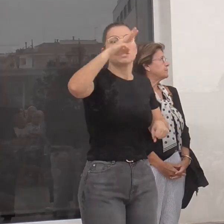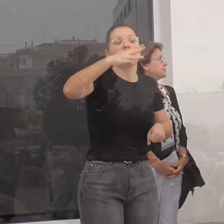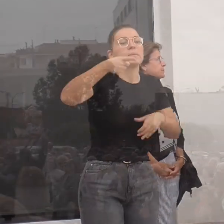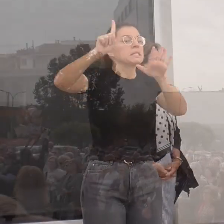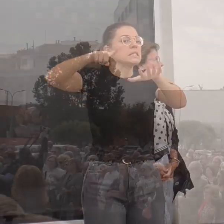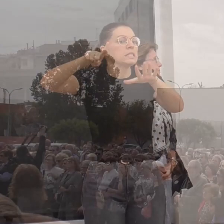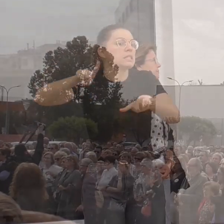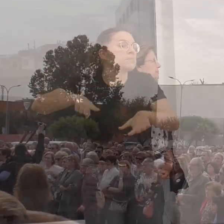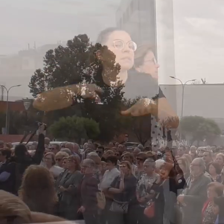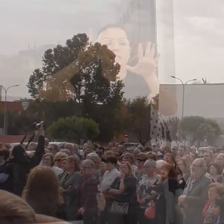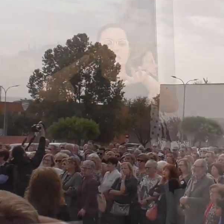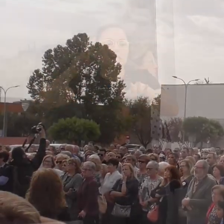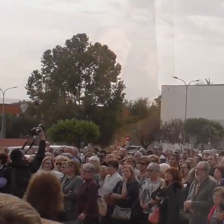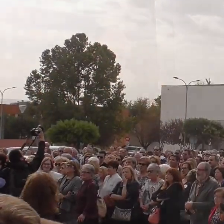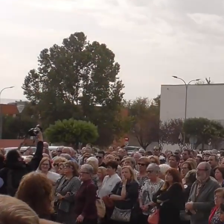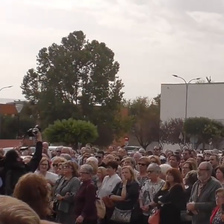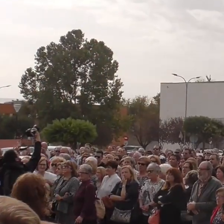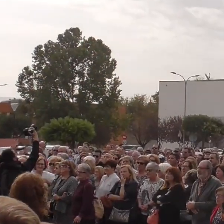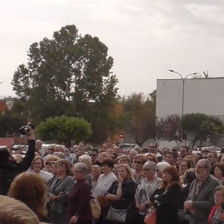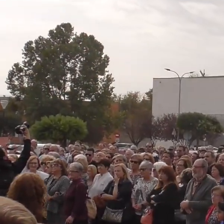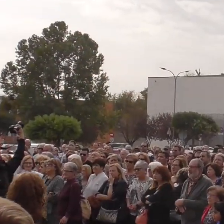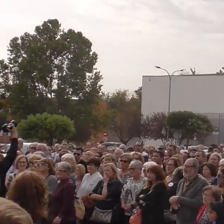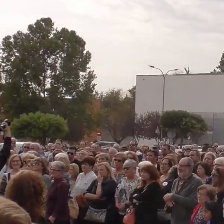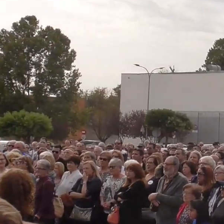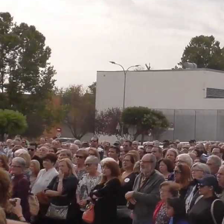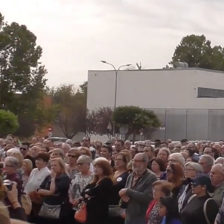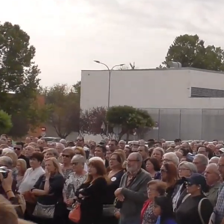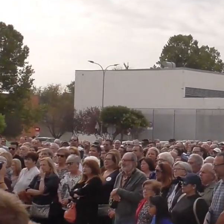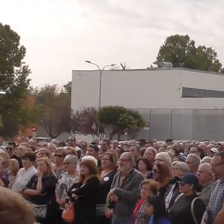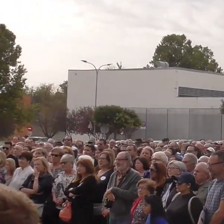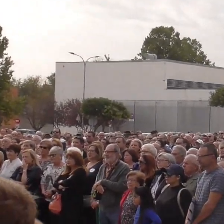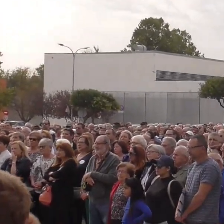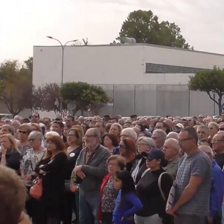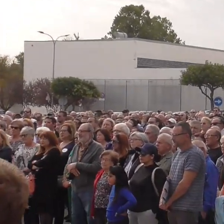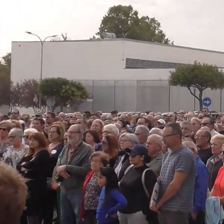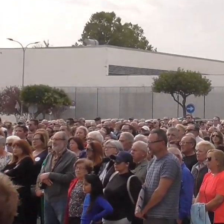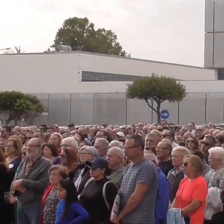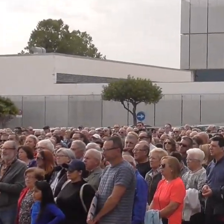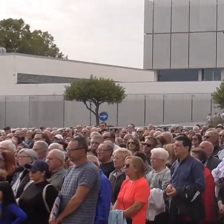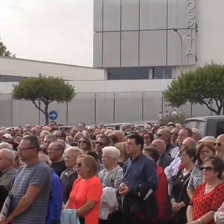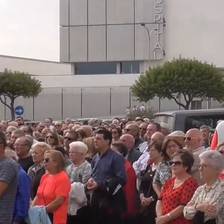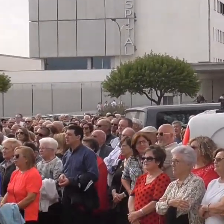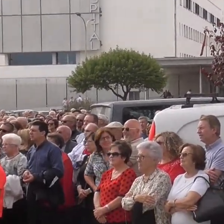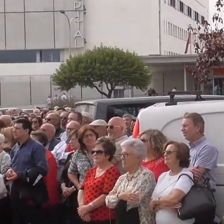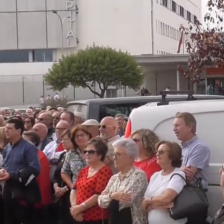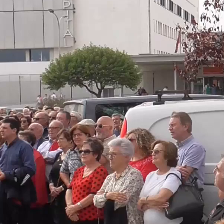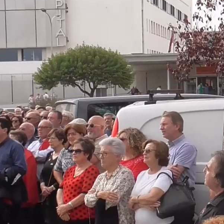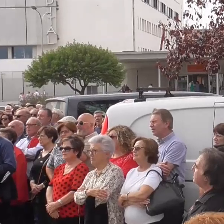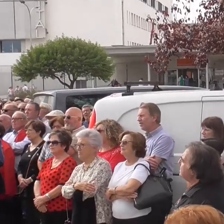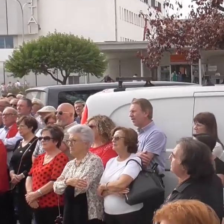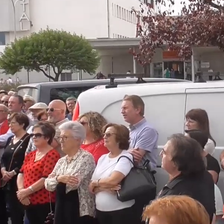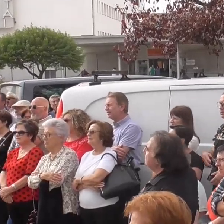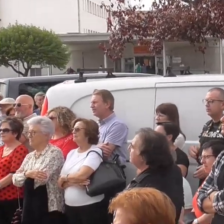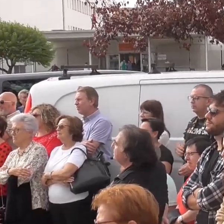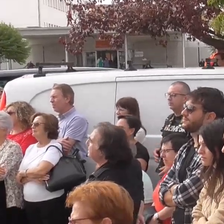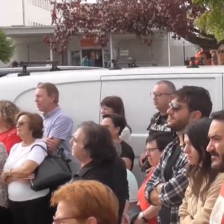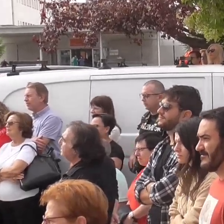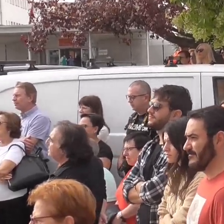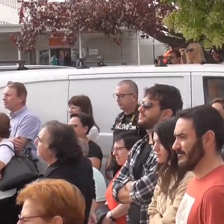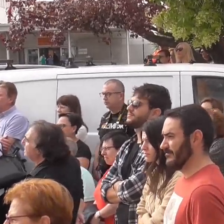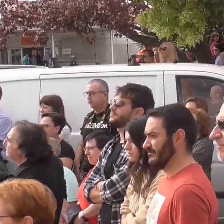meses, 6, 7 o 27 días. Da lo mismo, pero tienes que salir con una cita formalizada para que